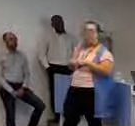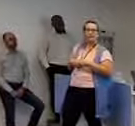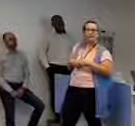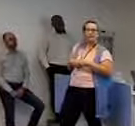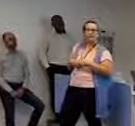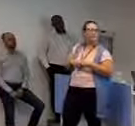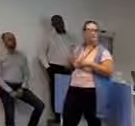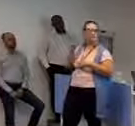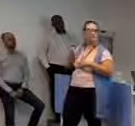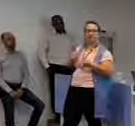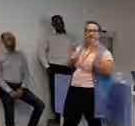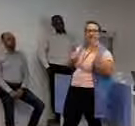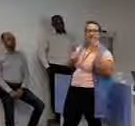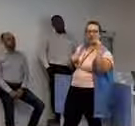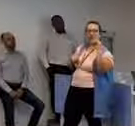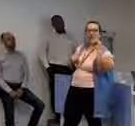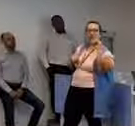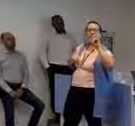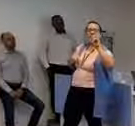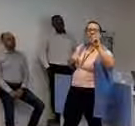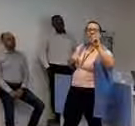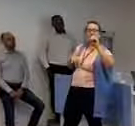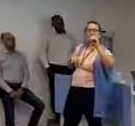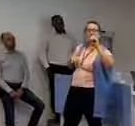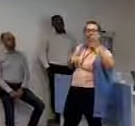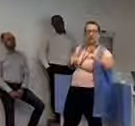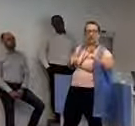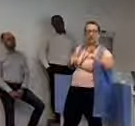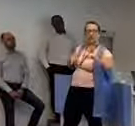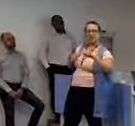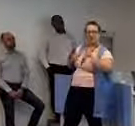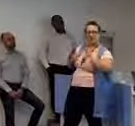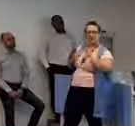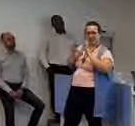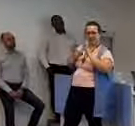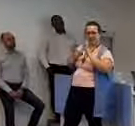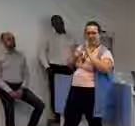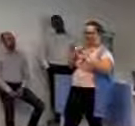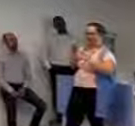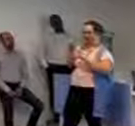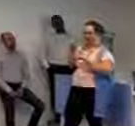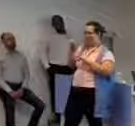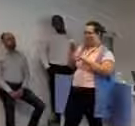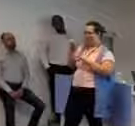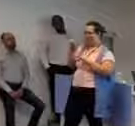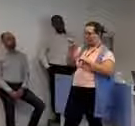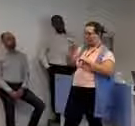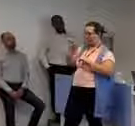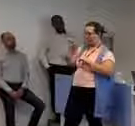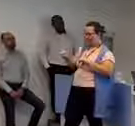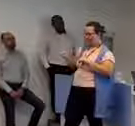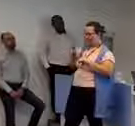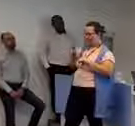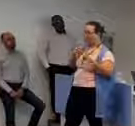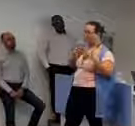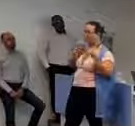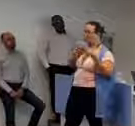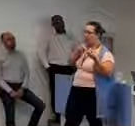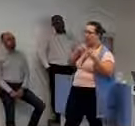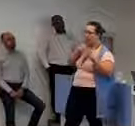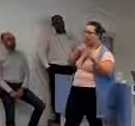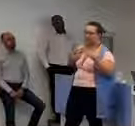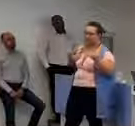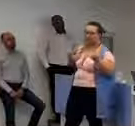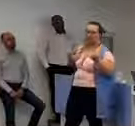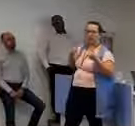Isso é a base da ISO 9000. Né? E eu tendo uma única fonte de entrada de informação e